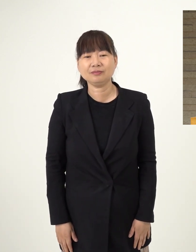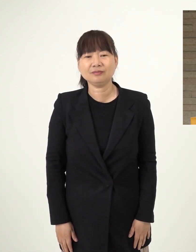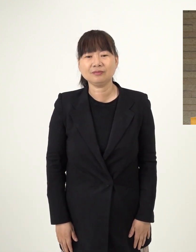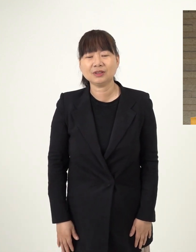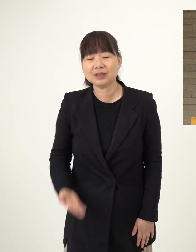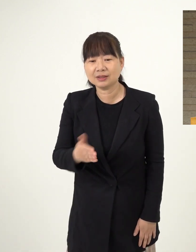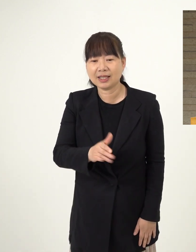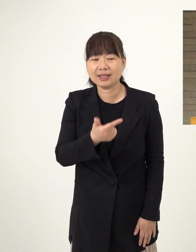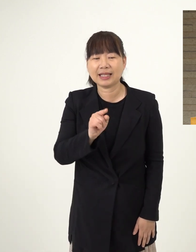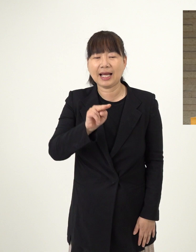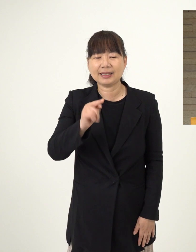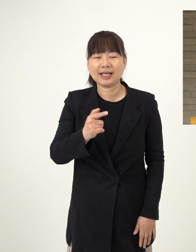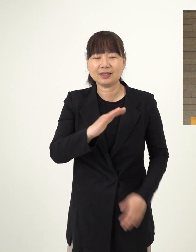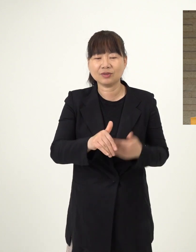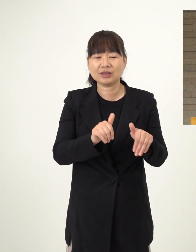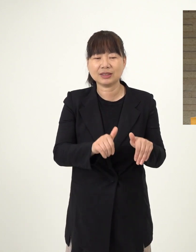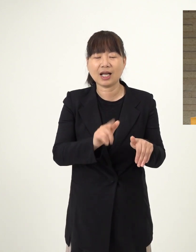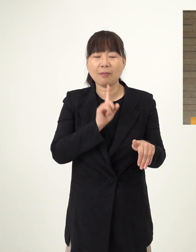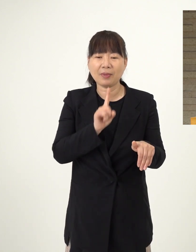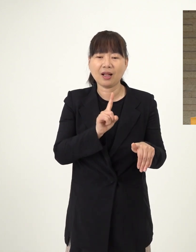바로 당신입니다.